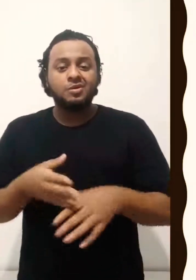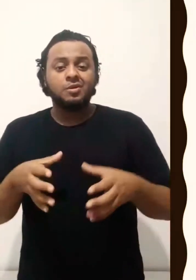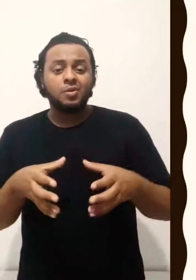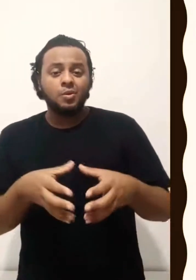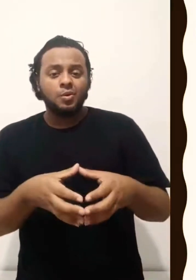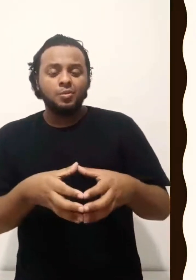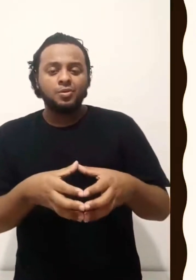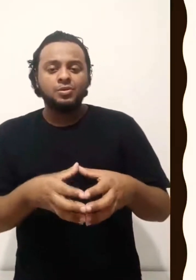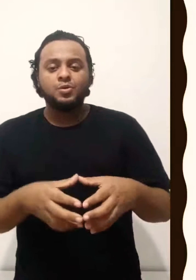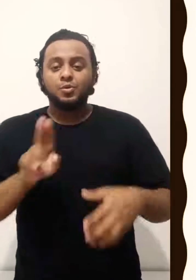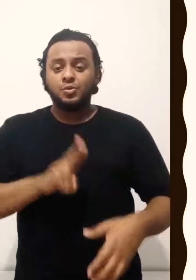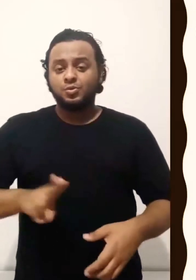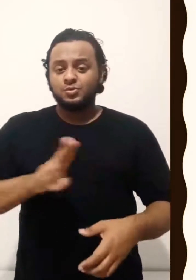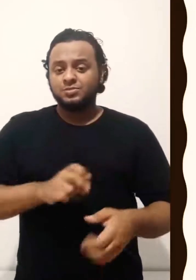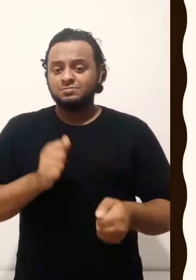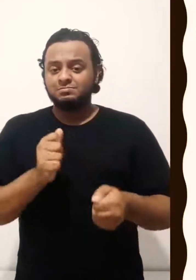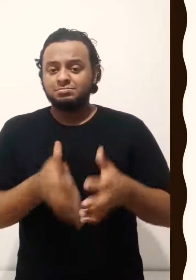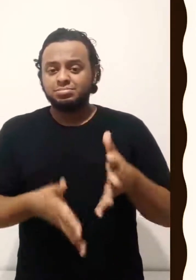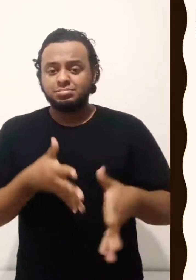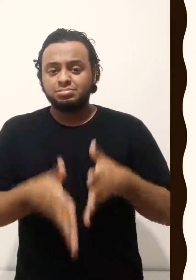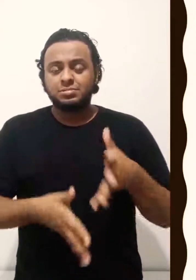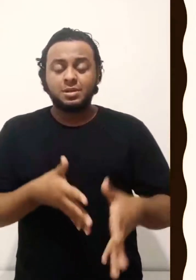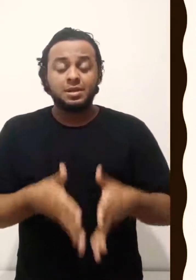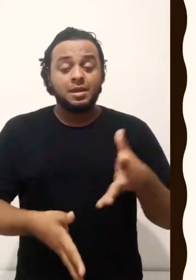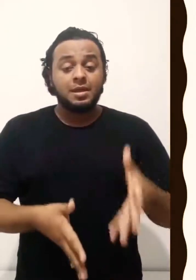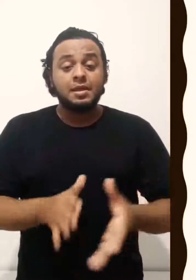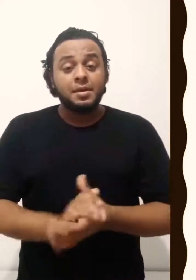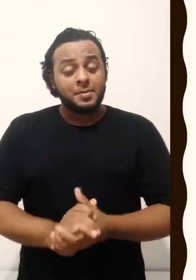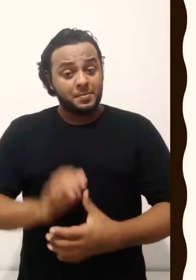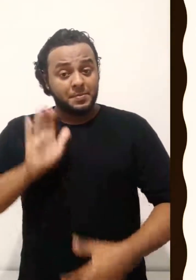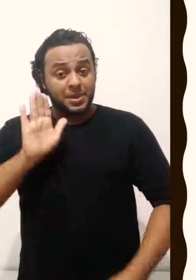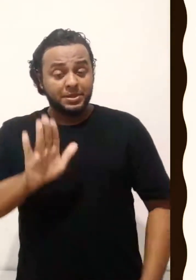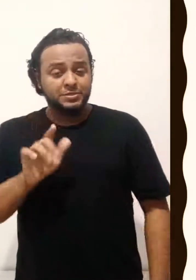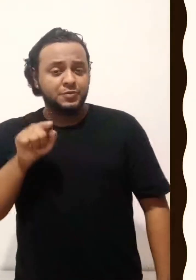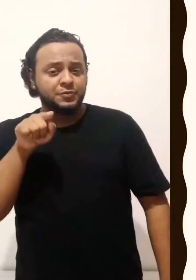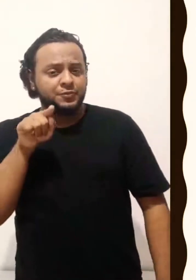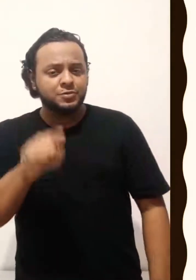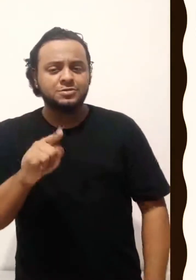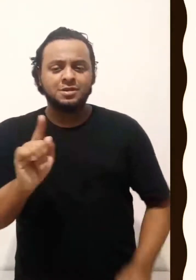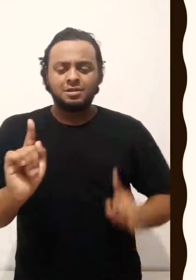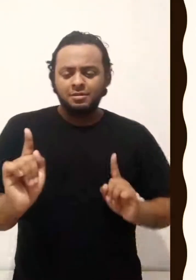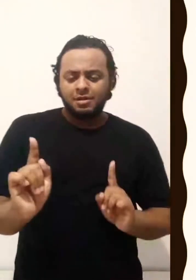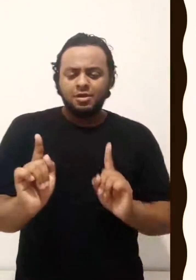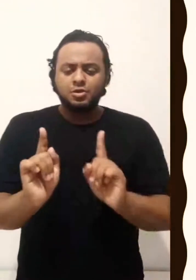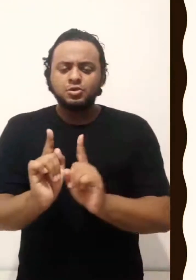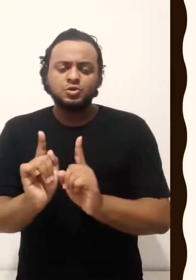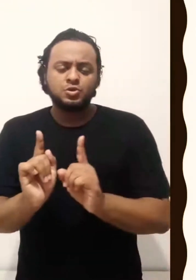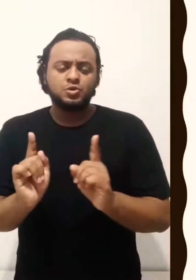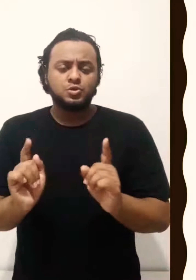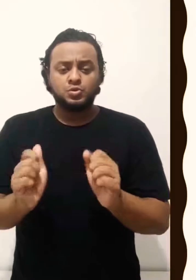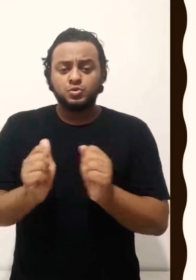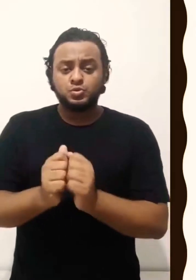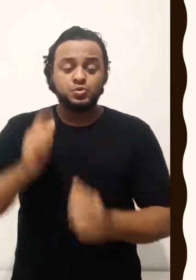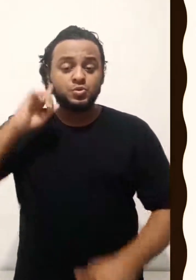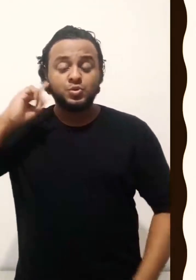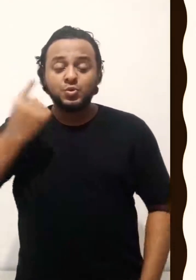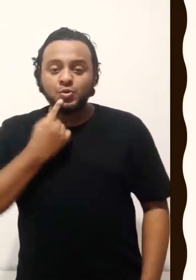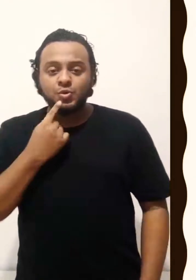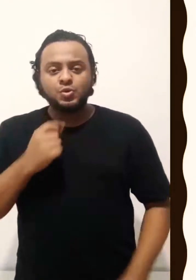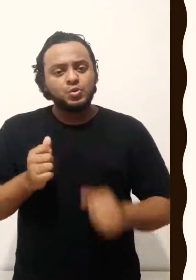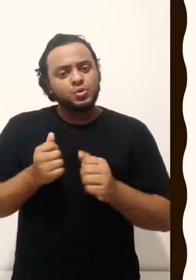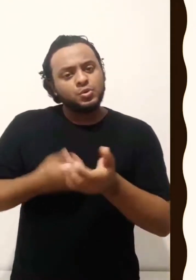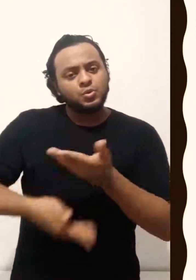de uma comunidade e ele é usuário da língua de sinais. Mas você que está atendendo uma pessoa surda,